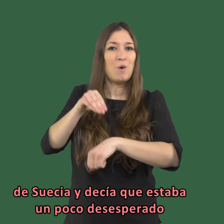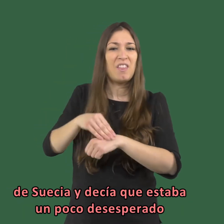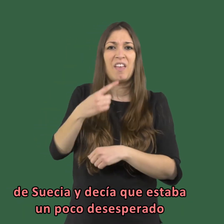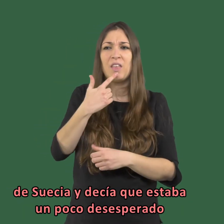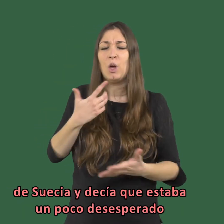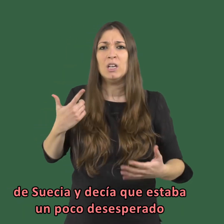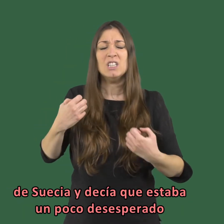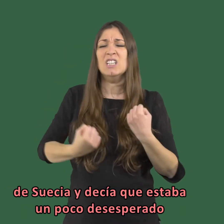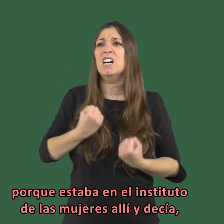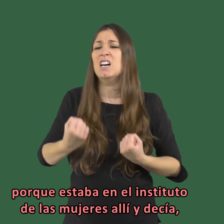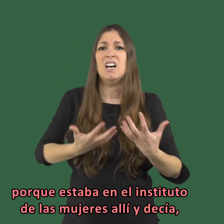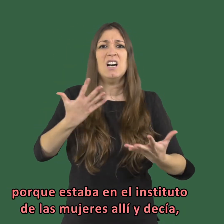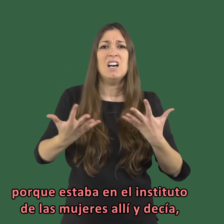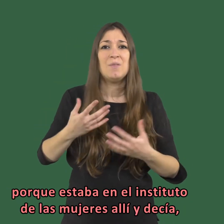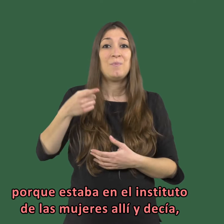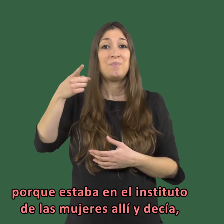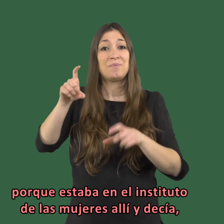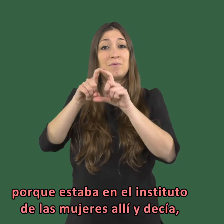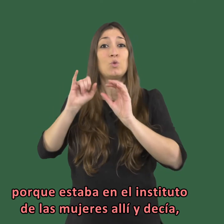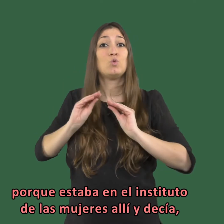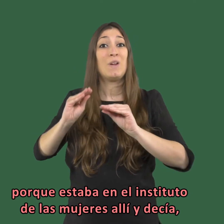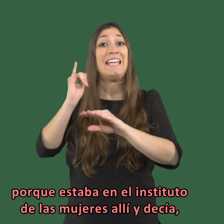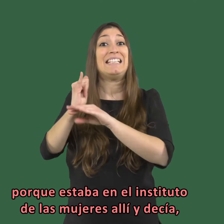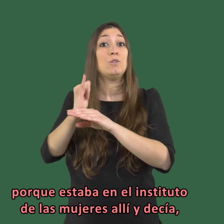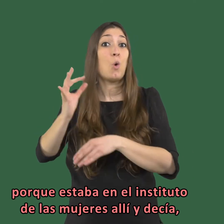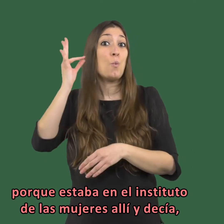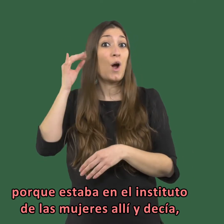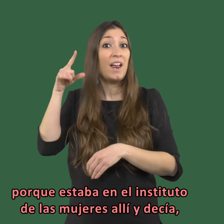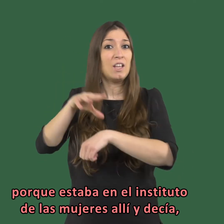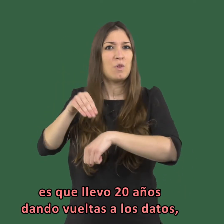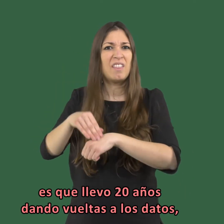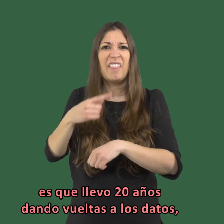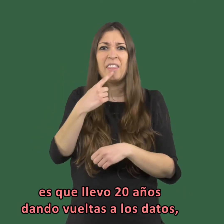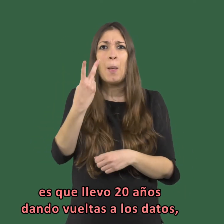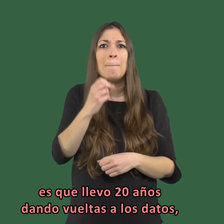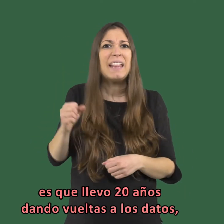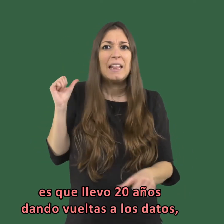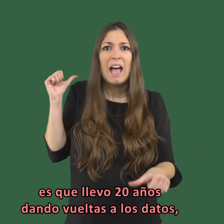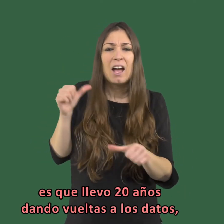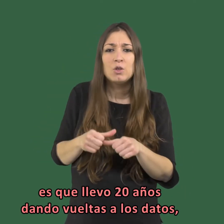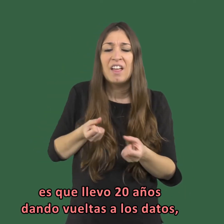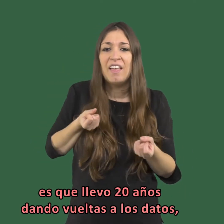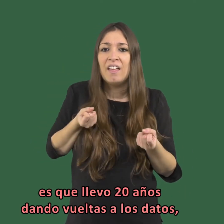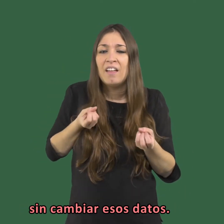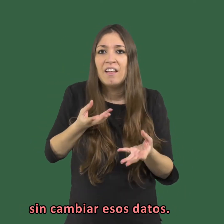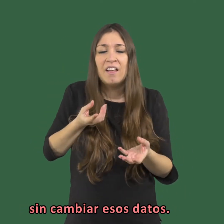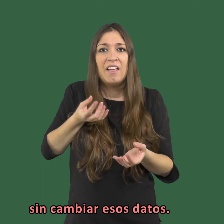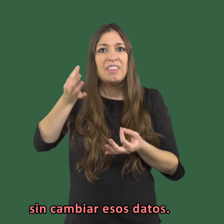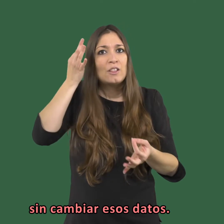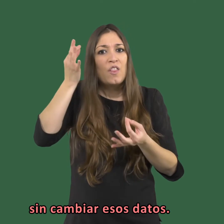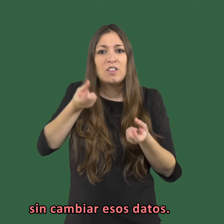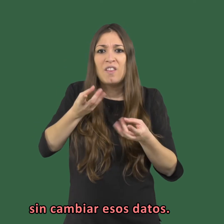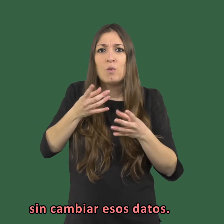y decía, el hombre estaba un poco desesperado porque está en el Instituto de las Mujeres allí, y decía, es que llevo 20 años dando vueltas a los datos